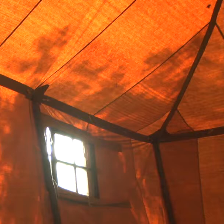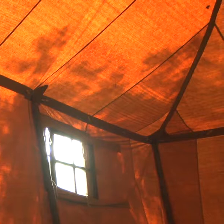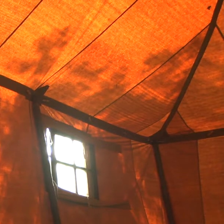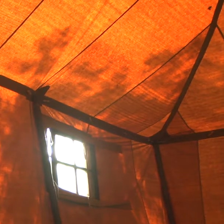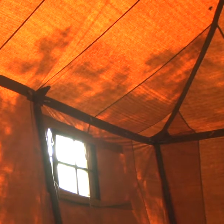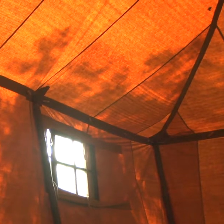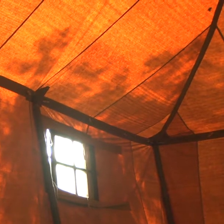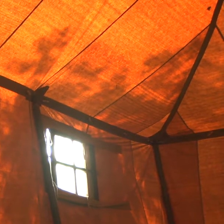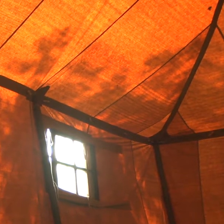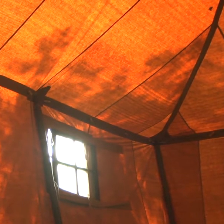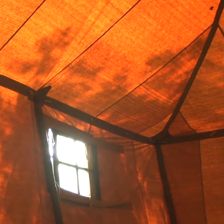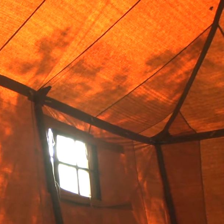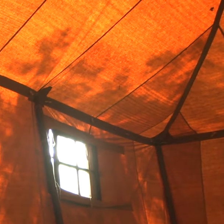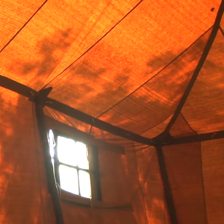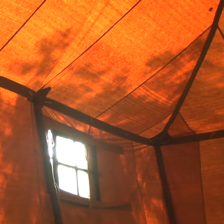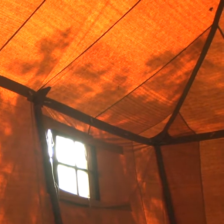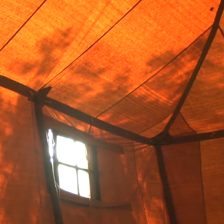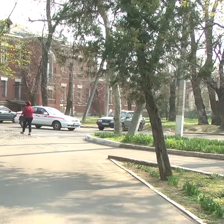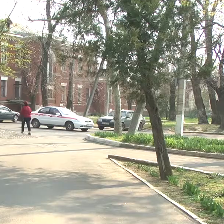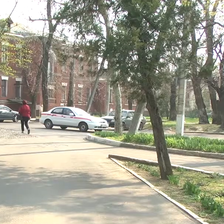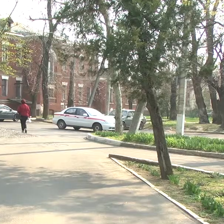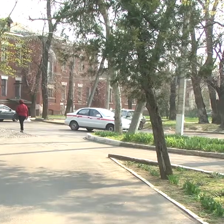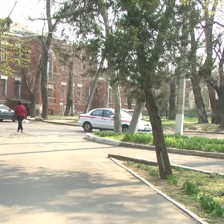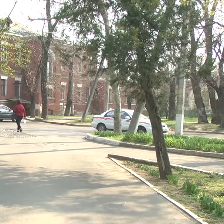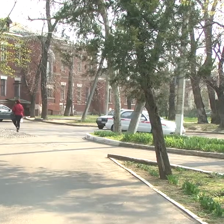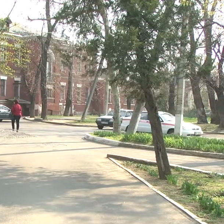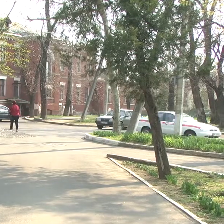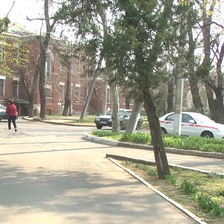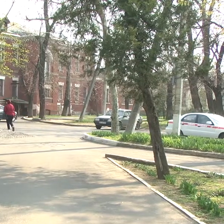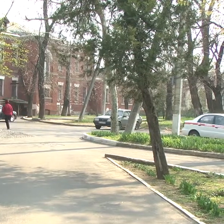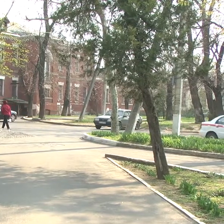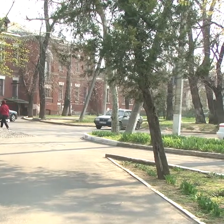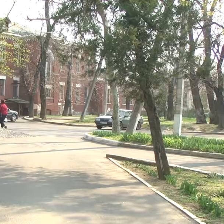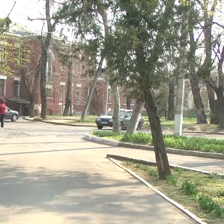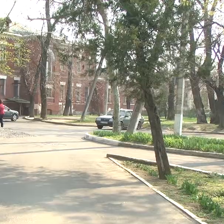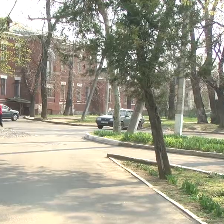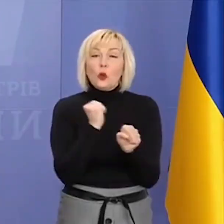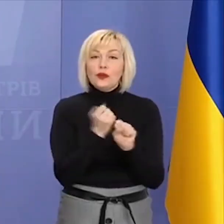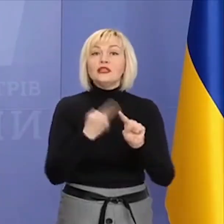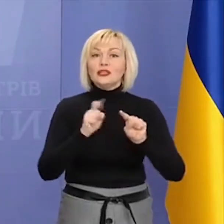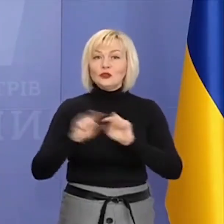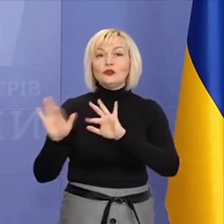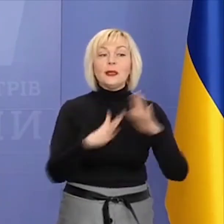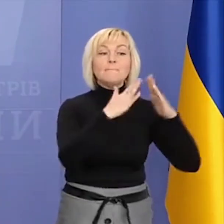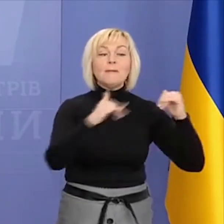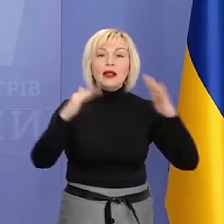захворювання. Подібні пункти розгорнули по всій Україні на території лікарень першої хвилі госпіталізації. Ці